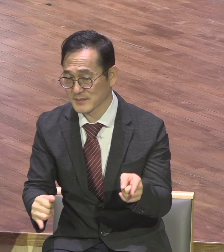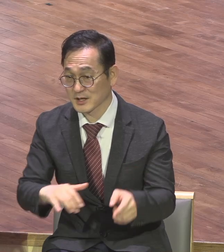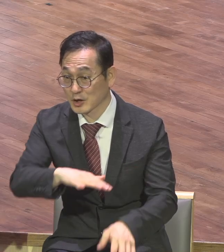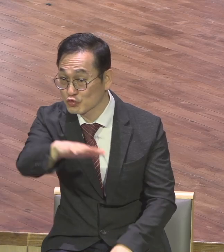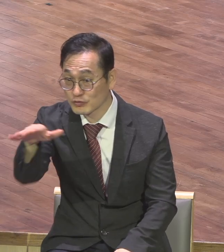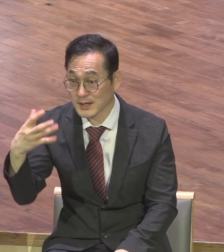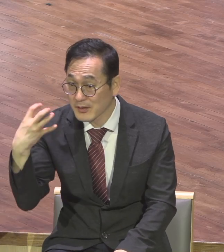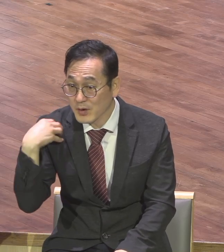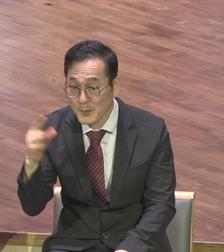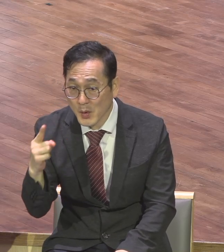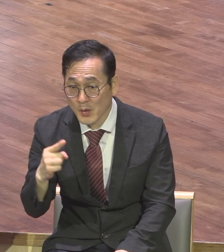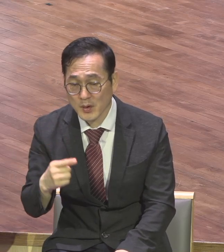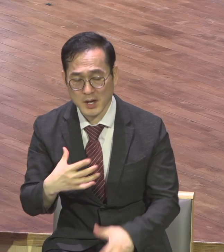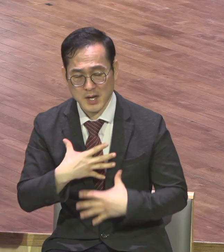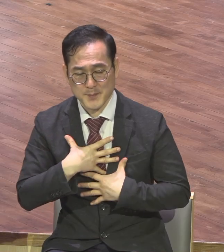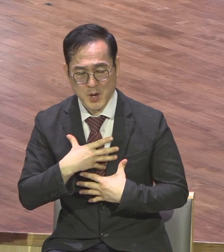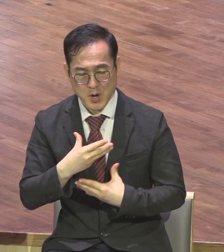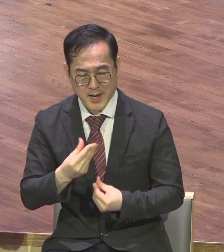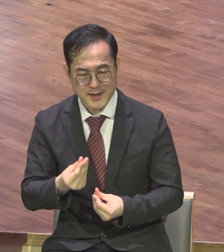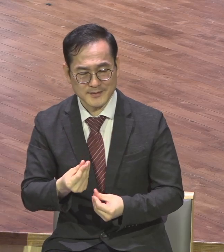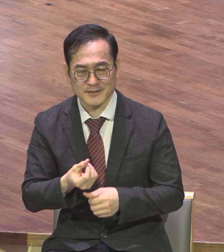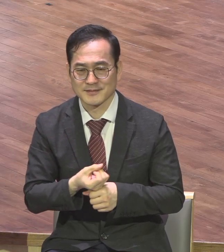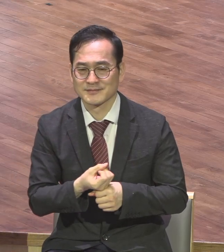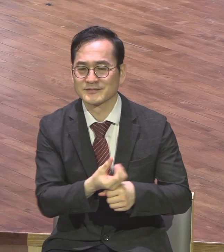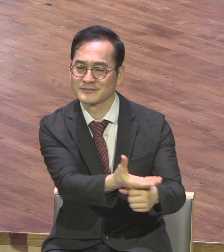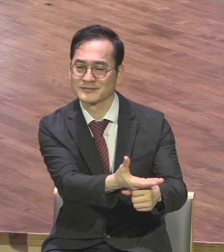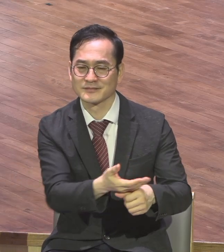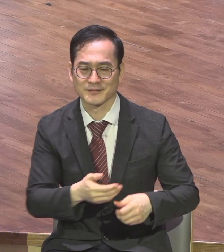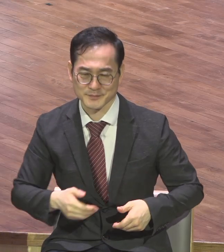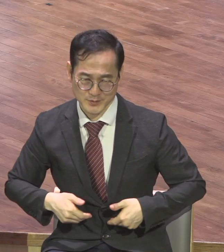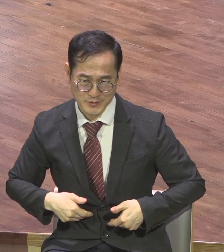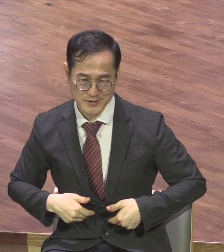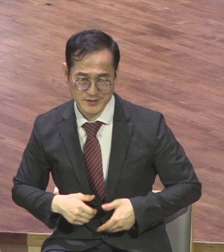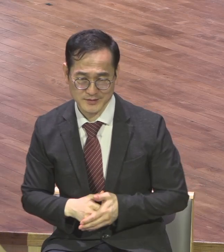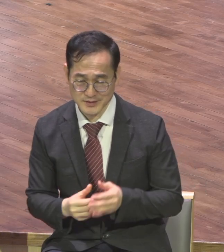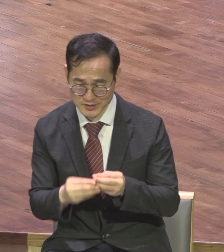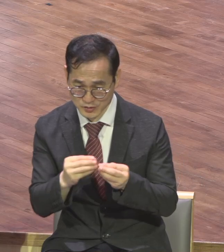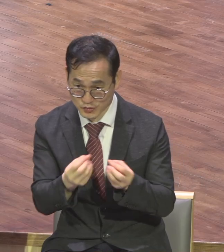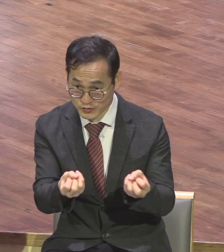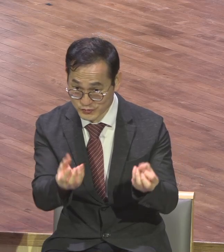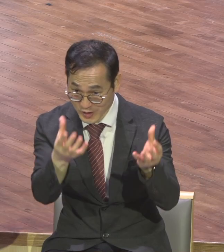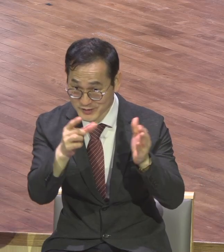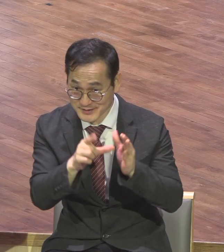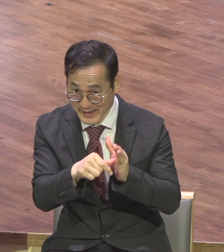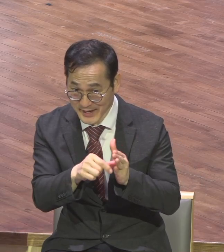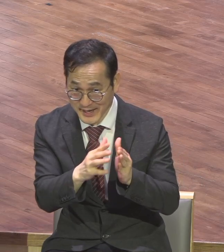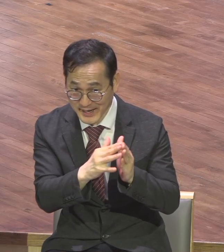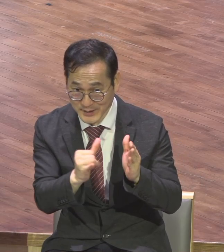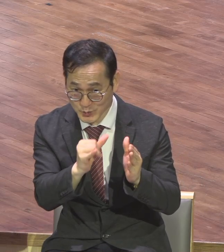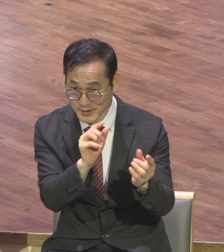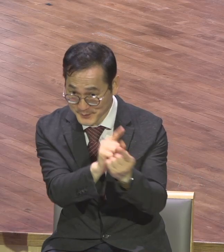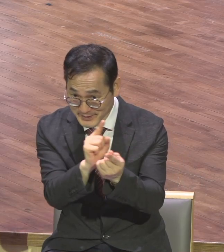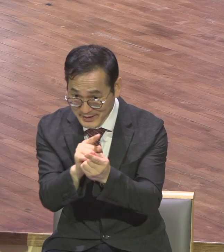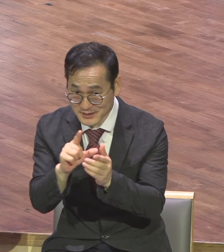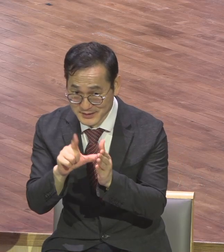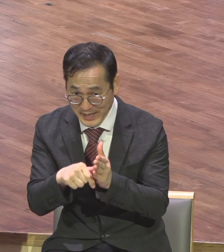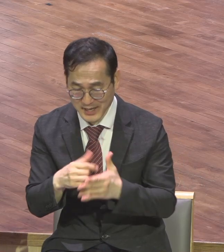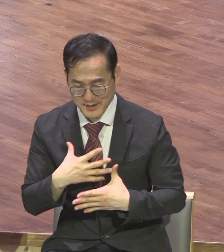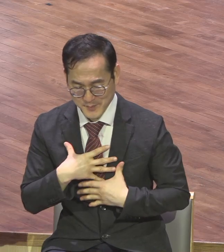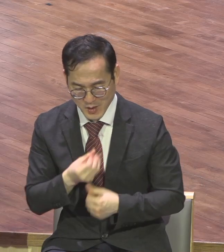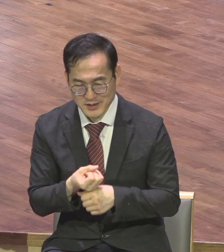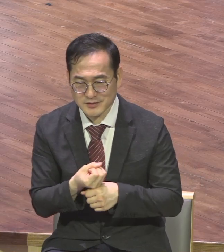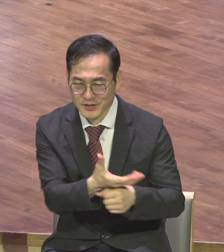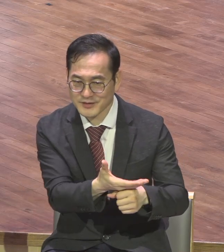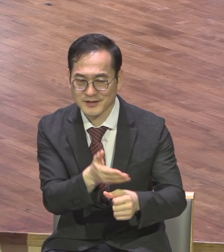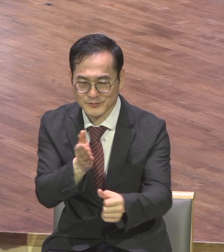평안의 선물을 나눠줘야 됩니다. 평안의 선물. 이번 추석에 여러분 가족들 친척들 만나거든